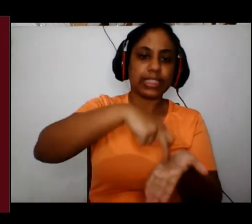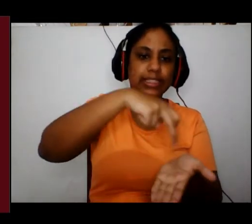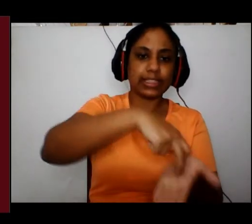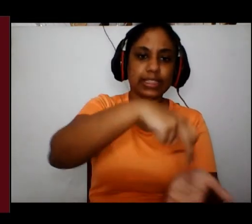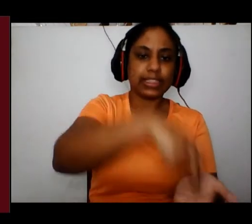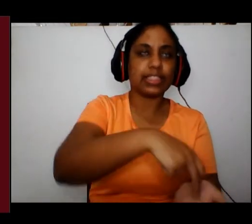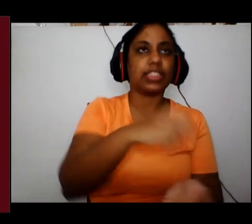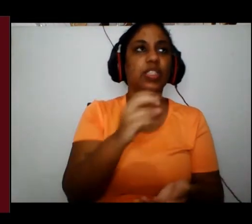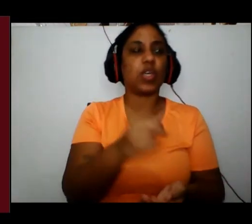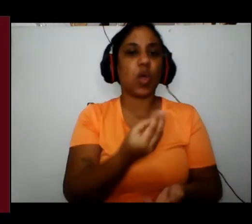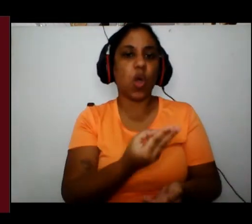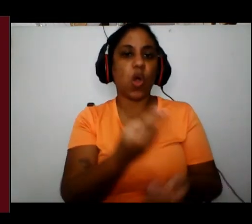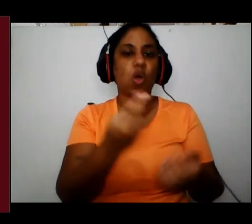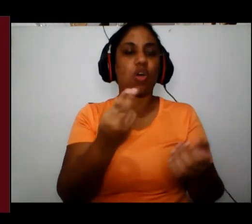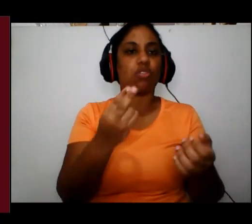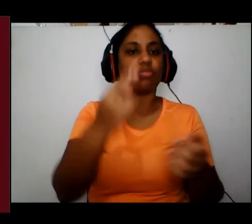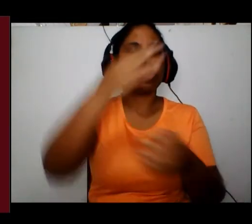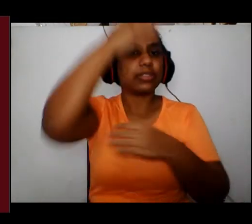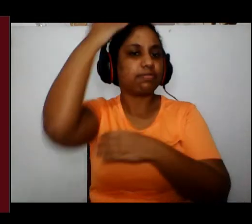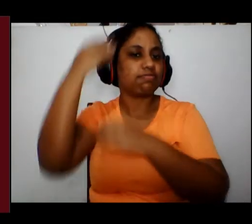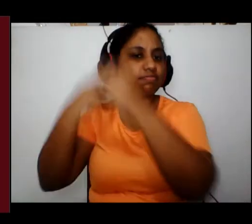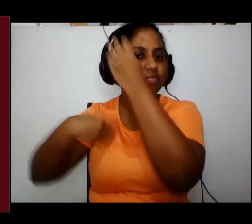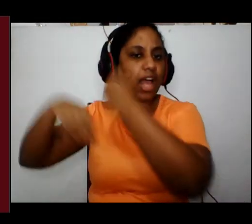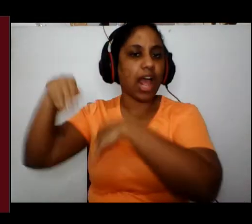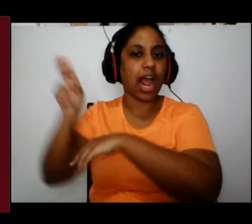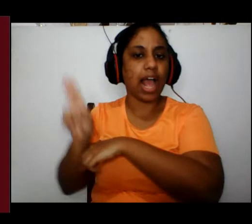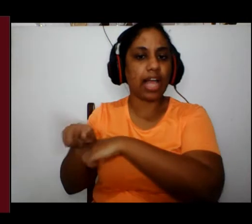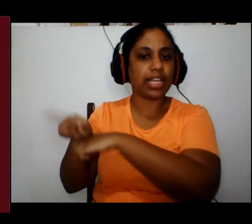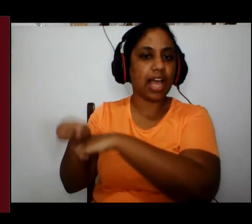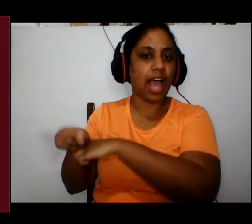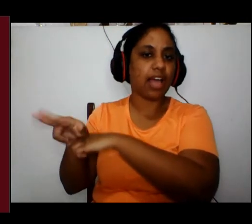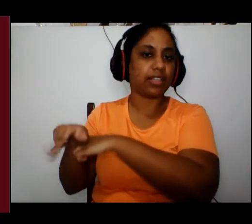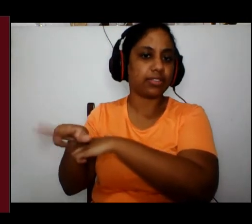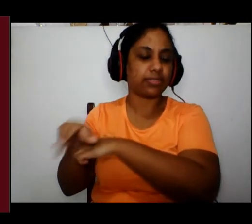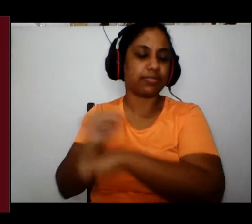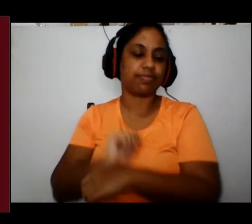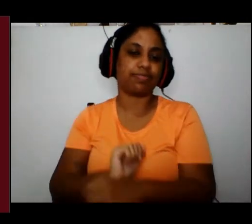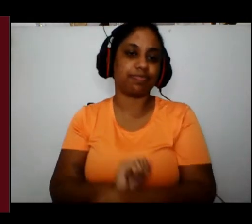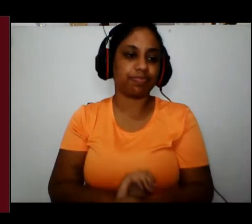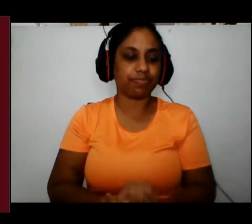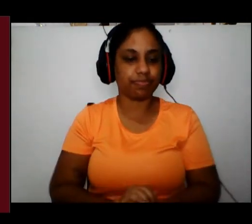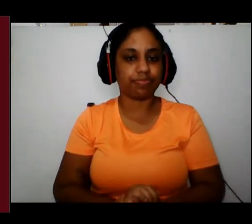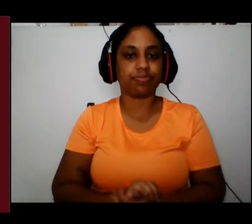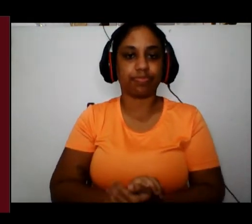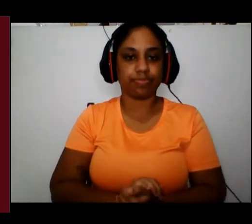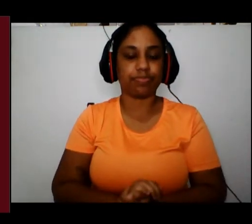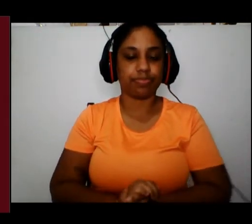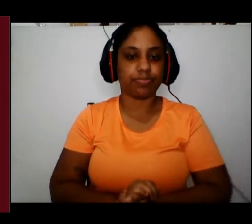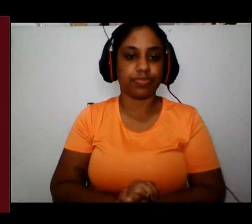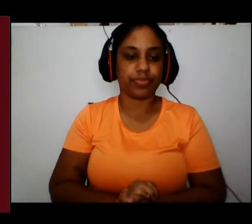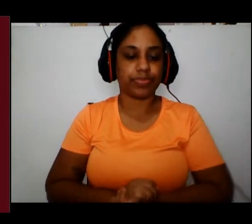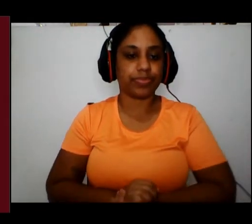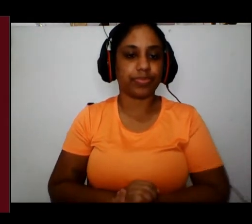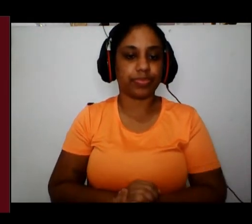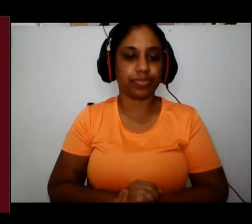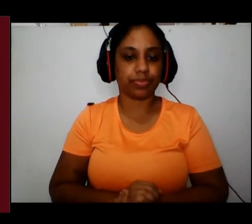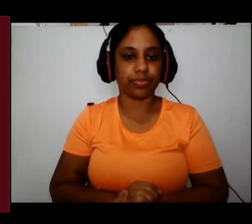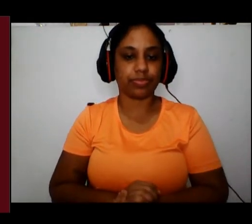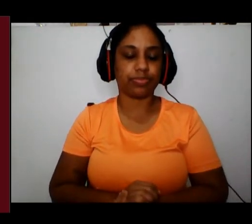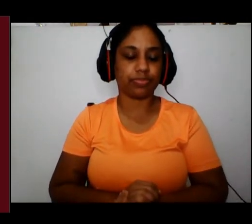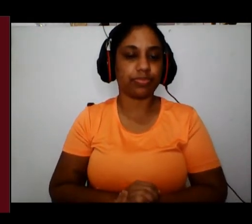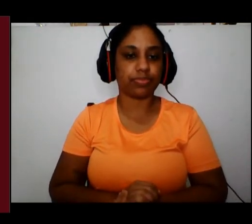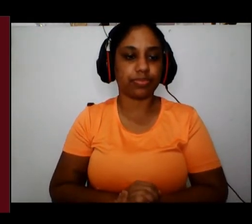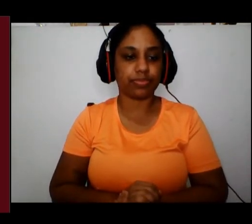considerada um mito fundante, como também de tantos outros personagens, como a história da Iara, do Boto, da Matinta